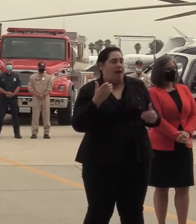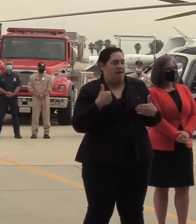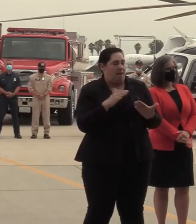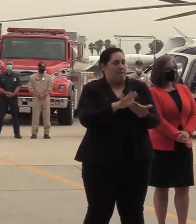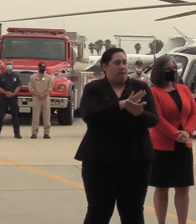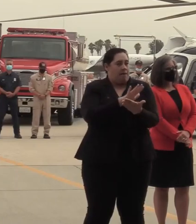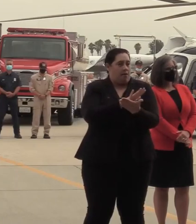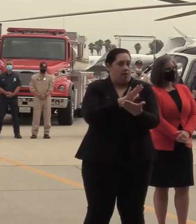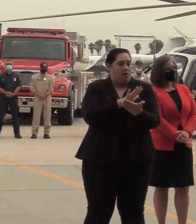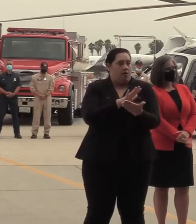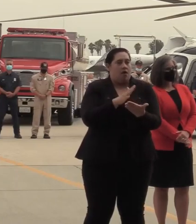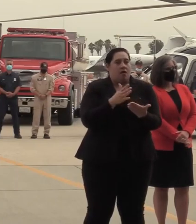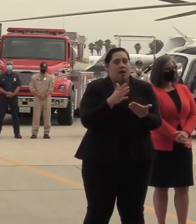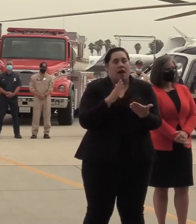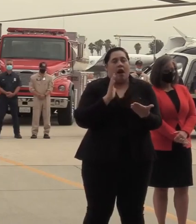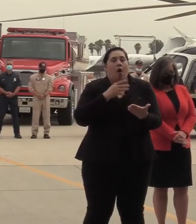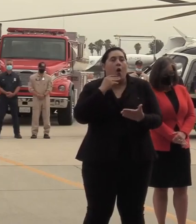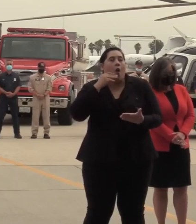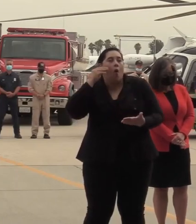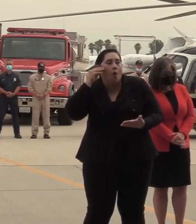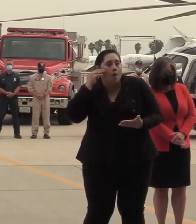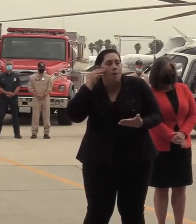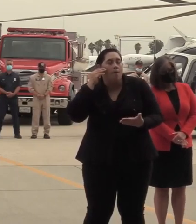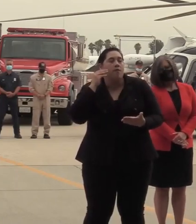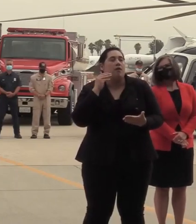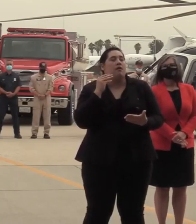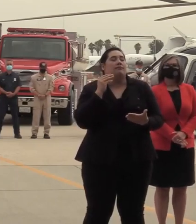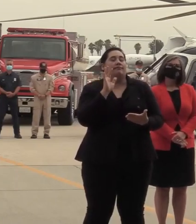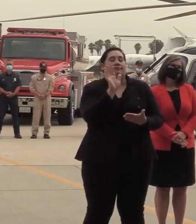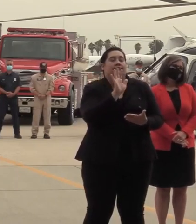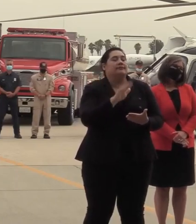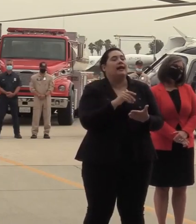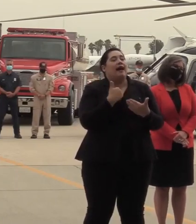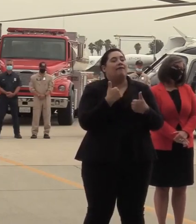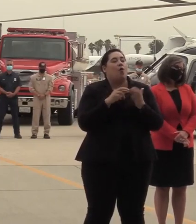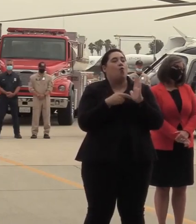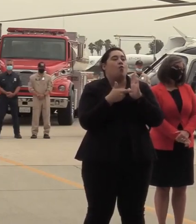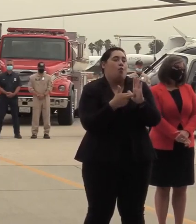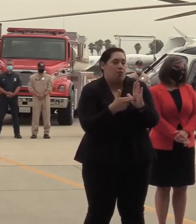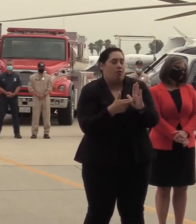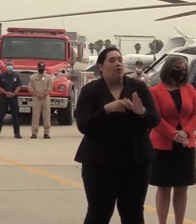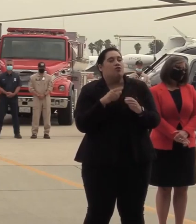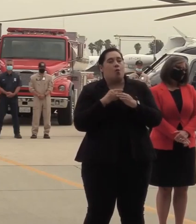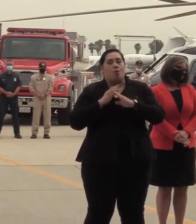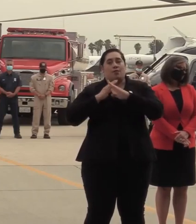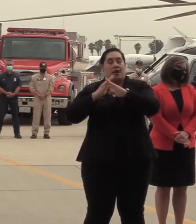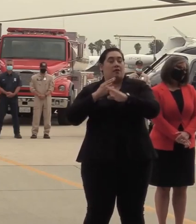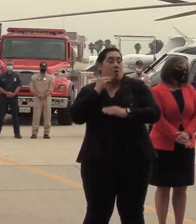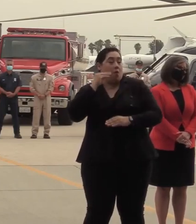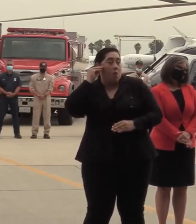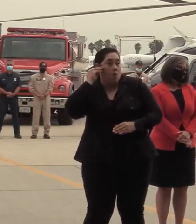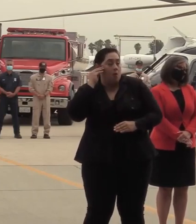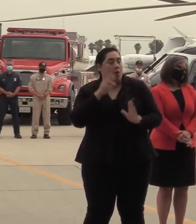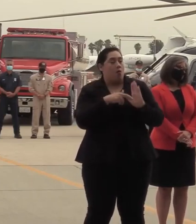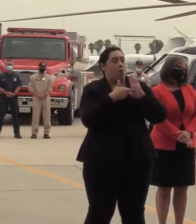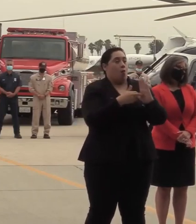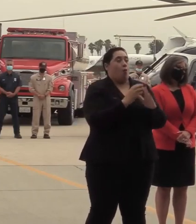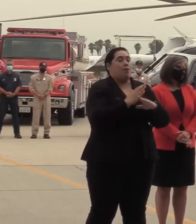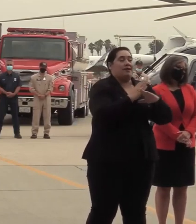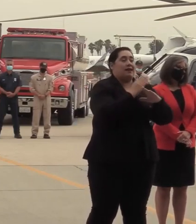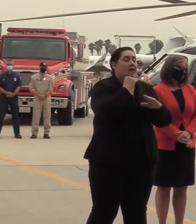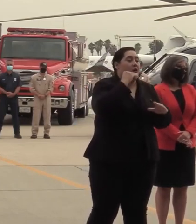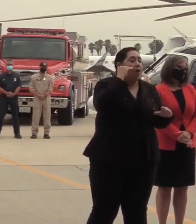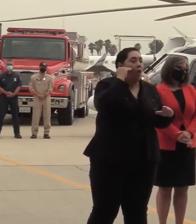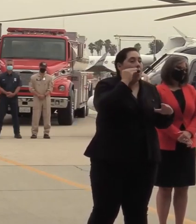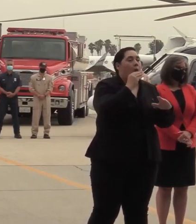papel en nuestros hogares a proteger los edificios, para tener un plan,